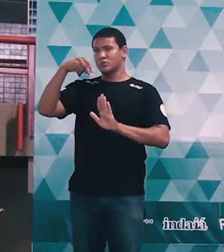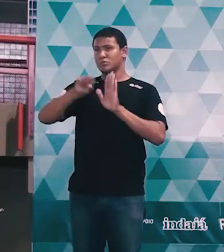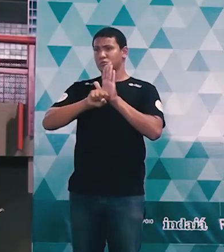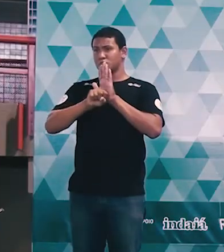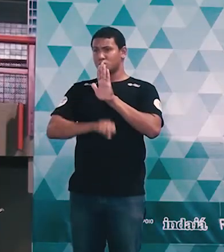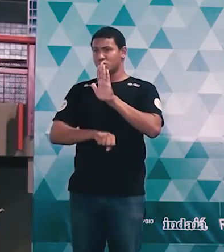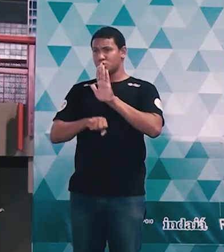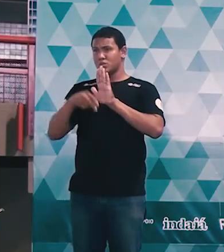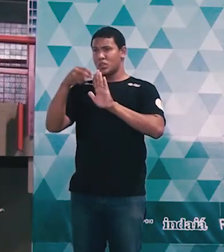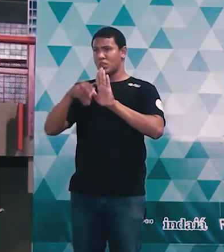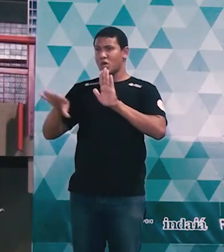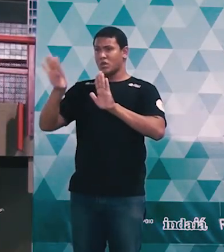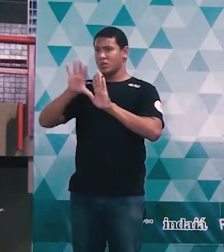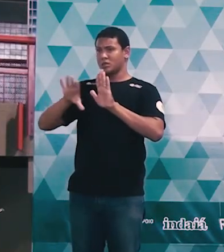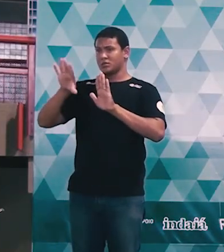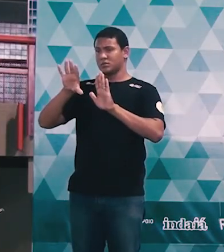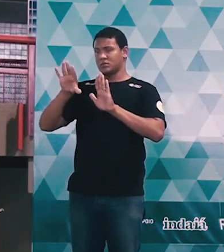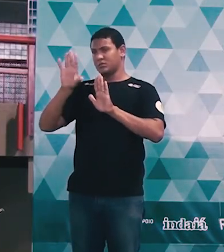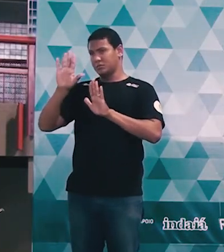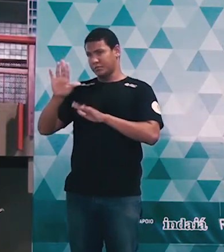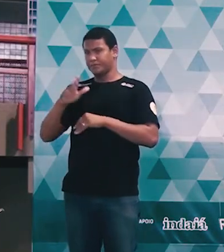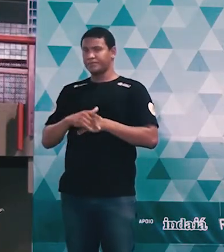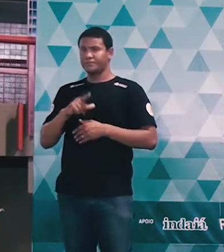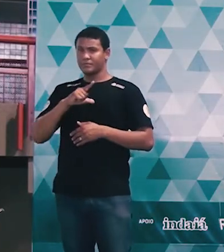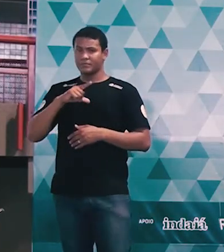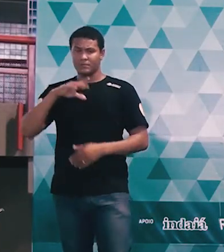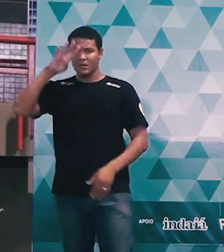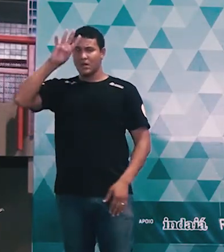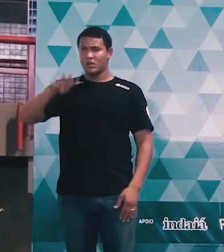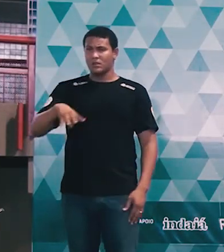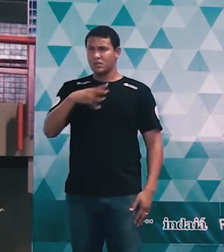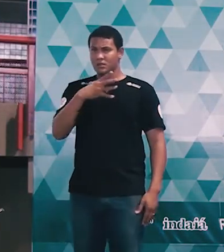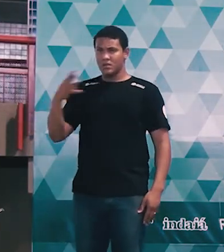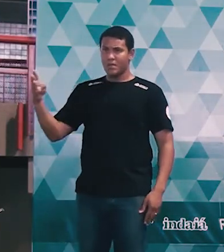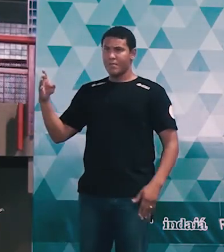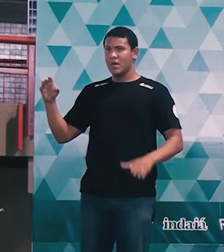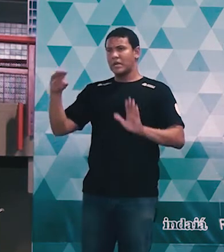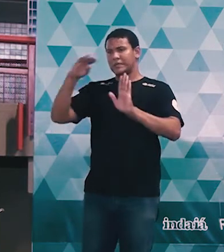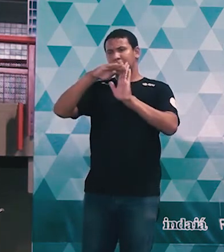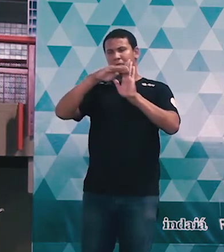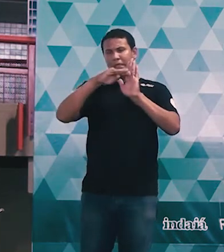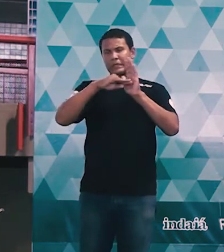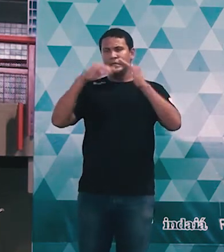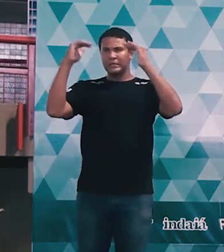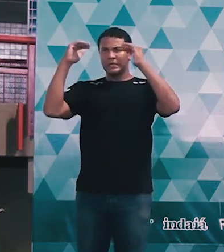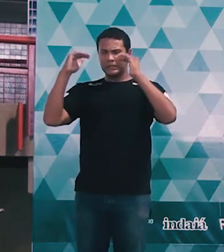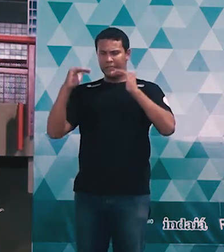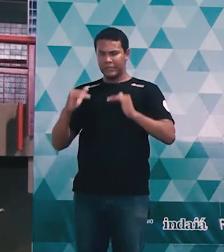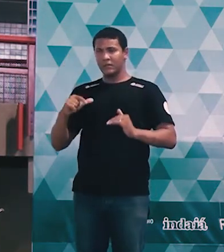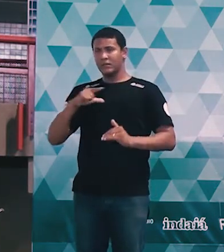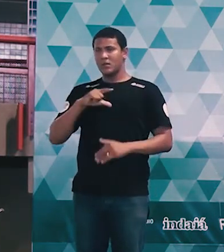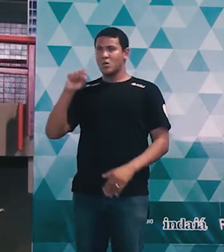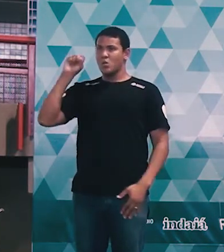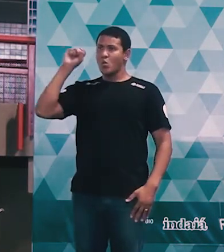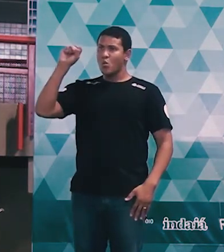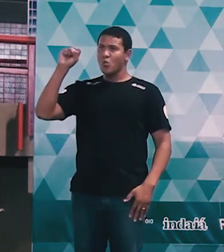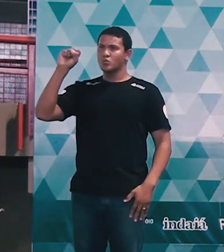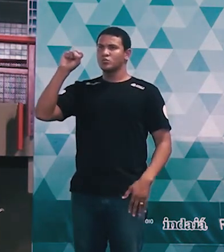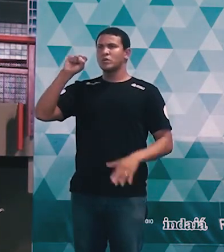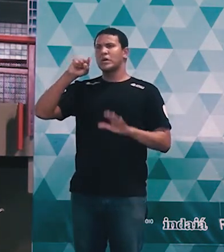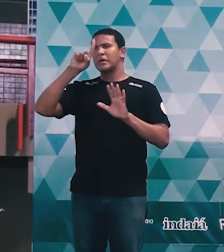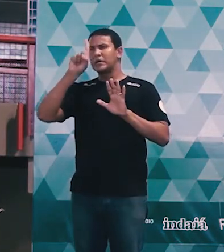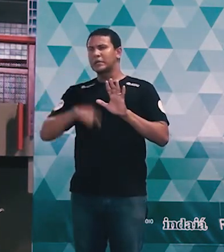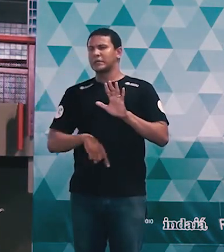Então vejam só, pessoal, a tabela completa, ela trazia quantas regiões? 8 regiões. Dessas